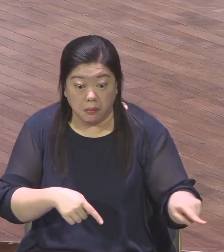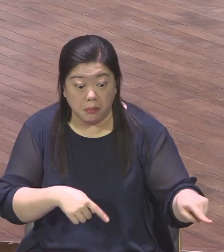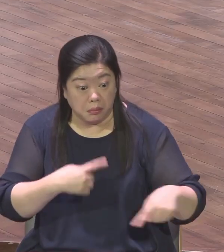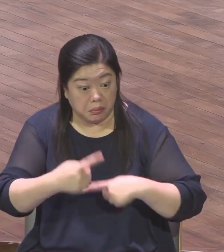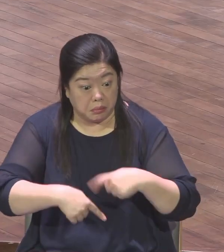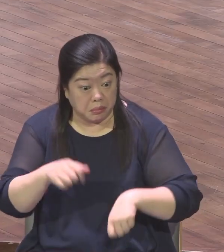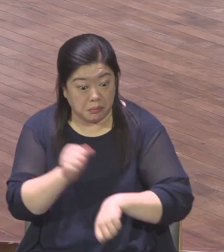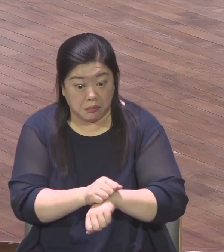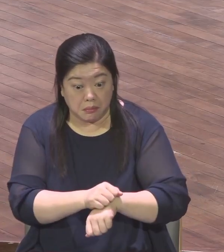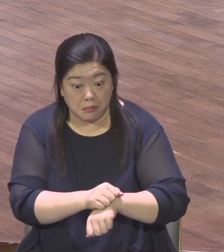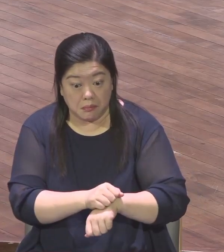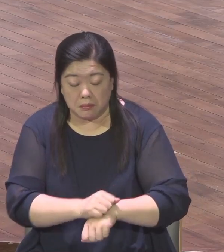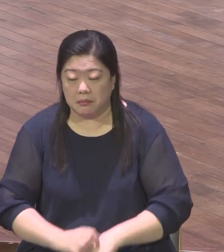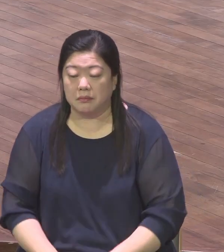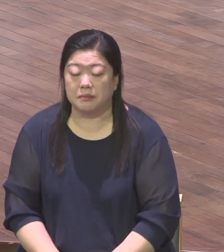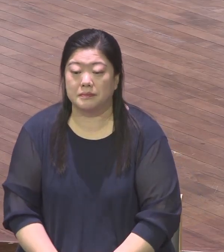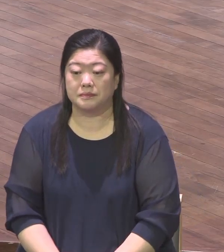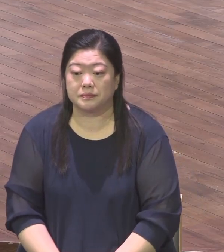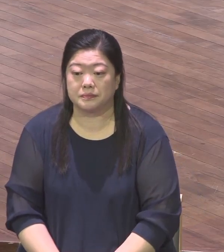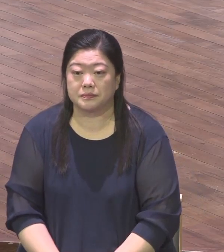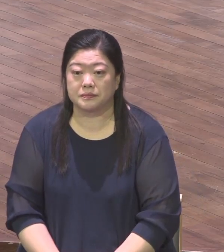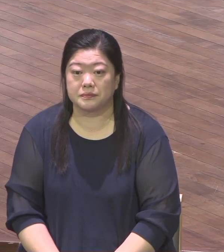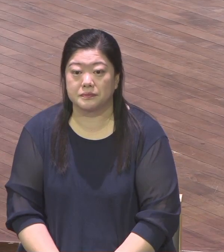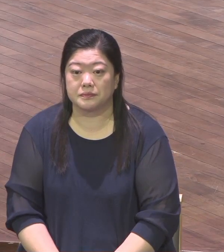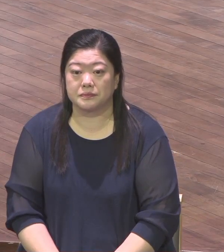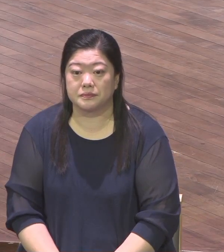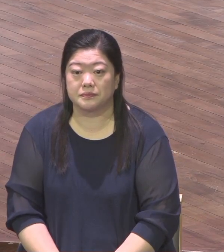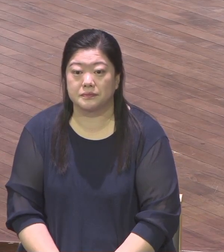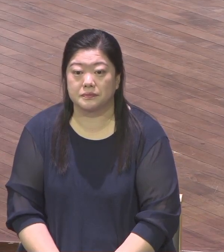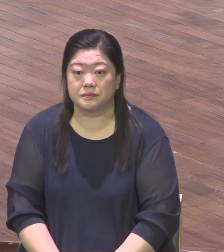자, 이 고백은 뭐요? 절대